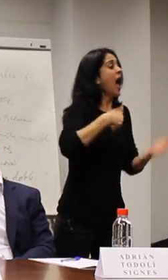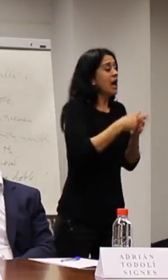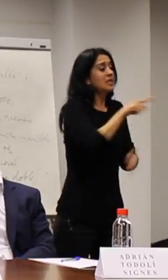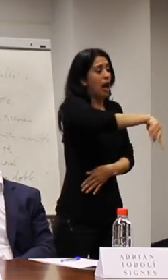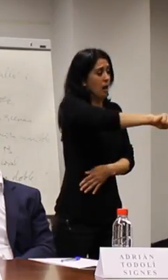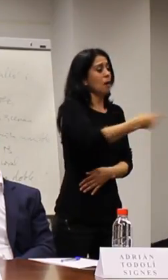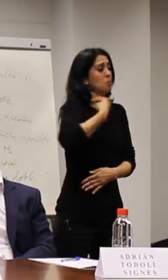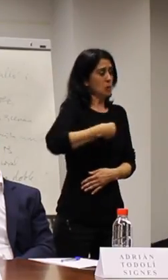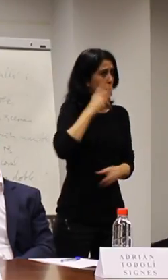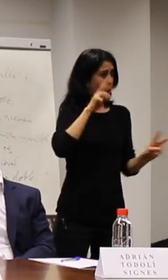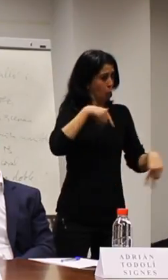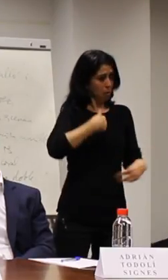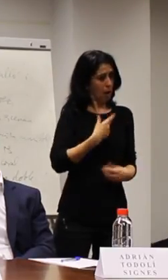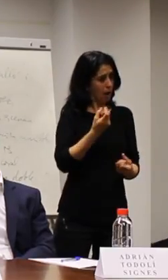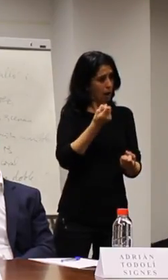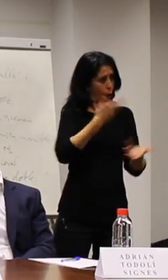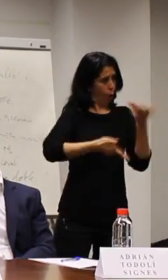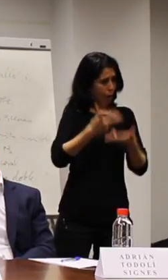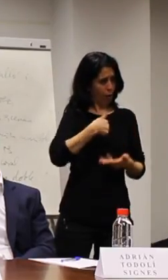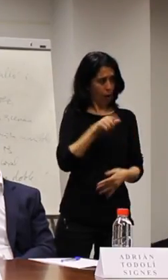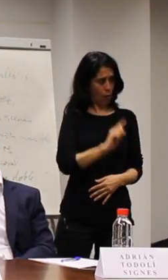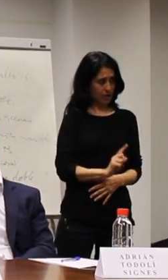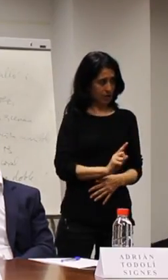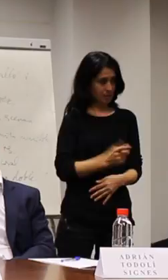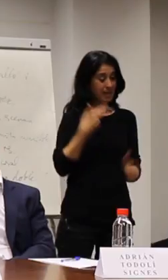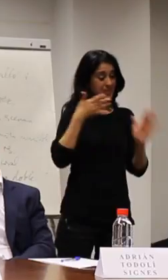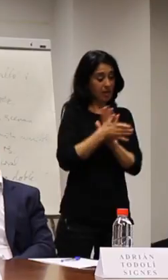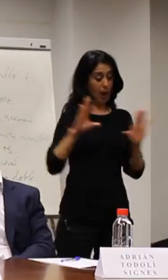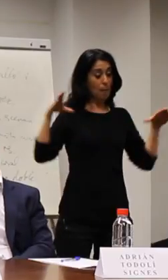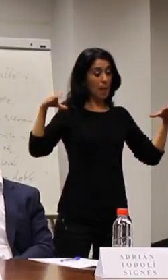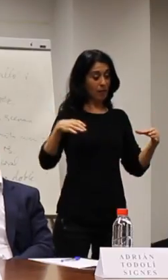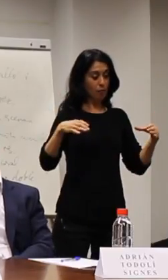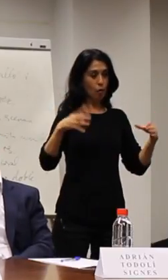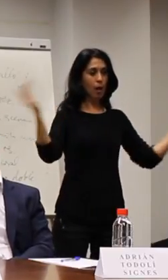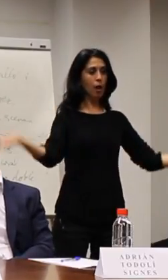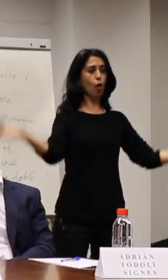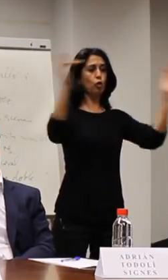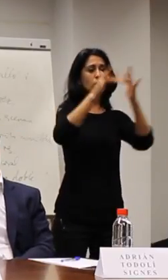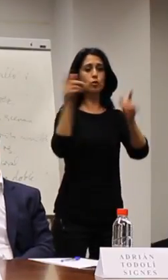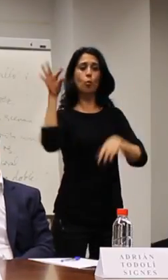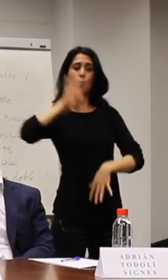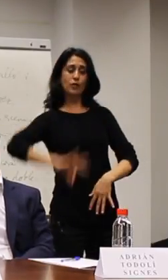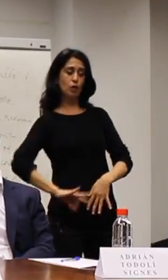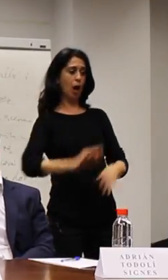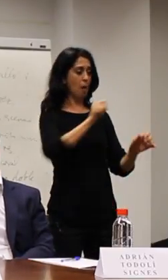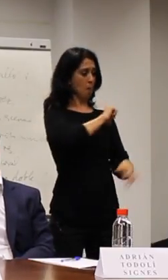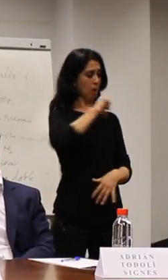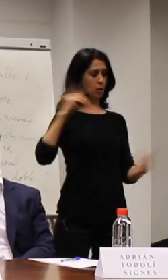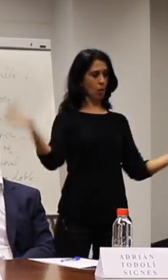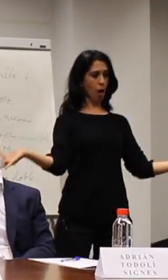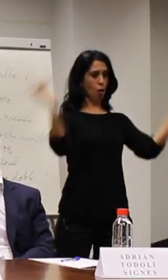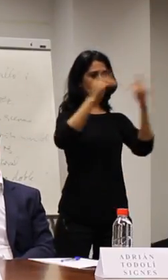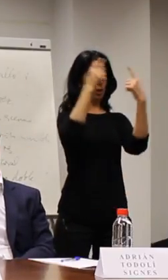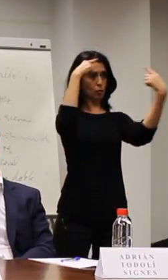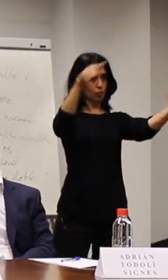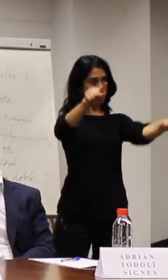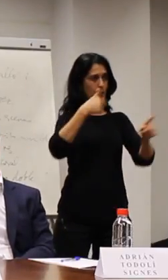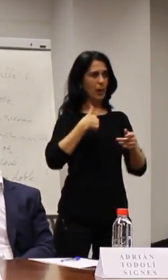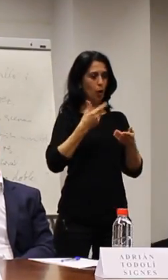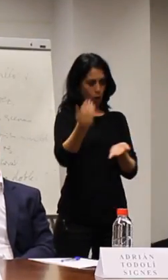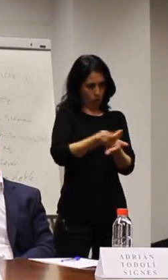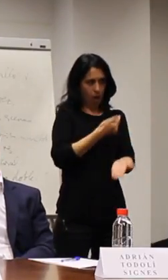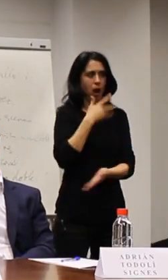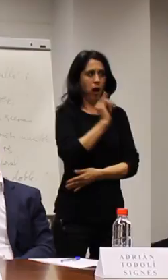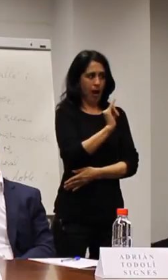Son economía digital o una plataforma que pone en contacto profesionales y particulares. Pero bueno, dicho eso, en la asociación